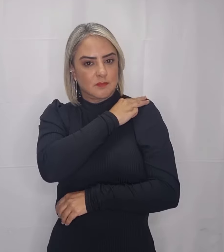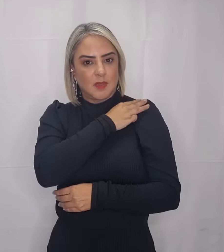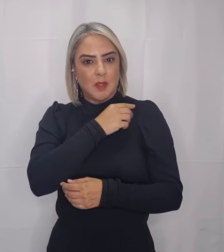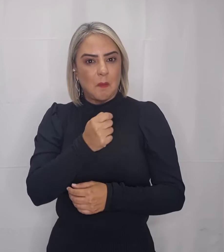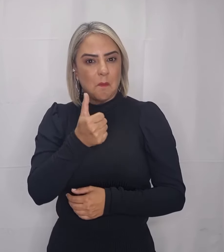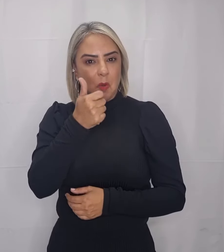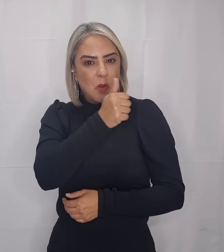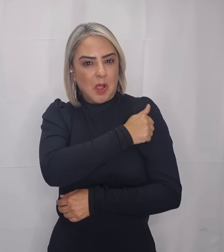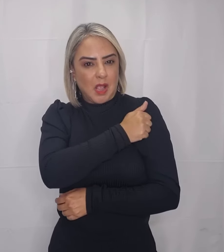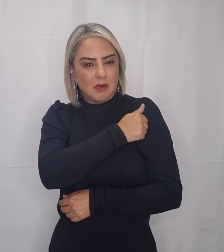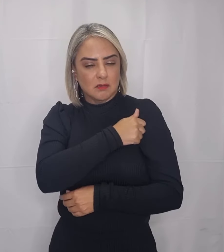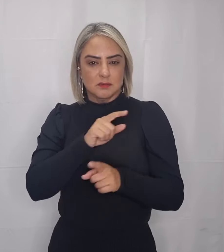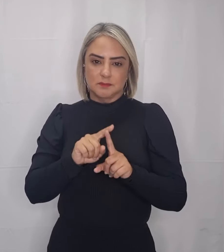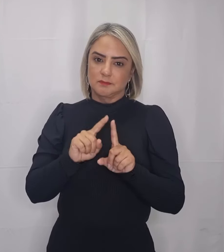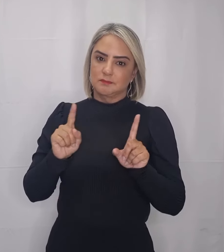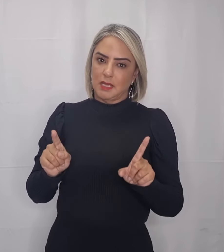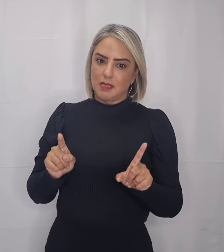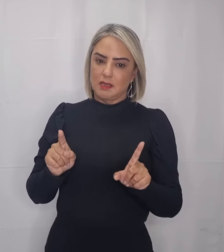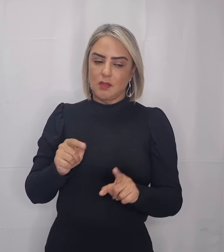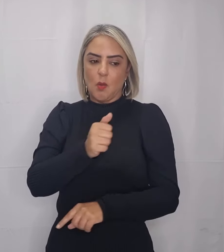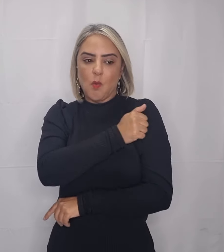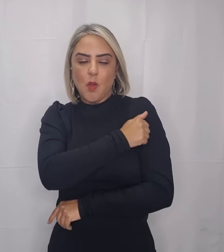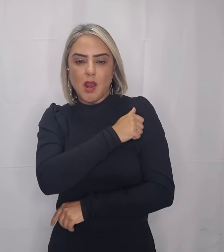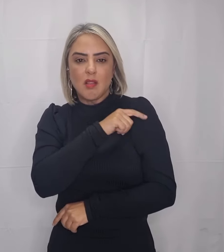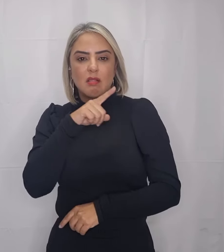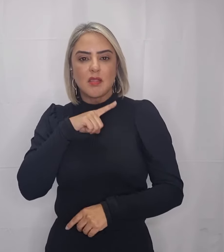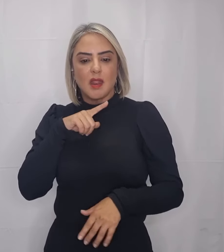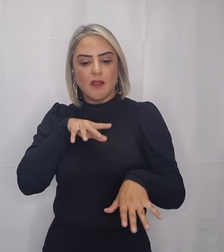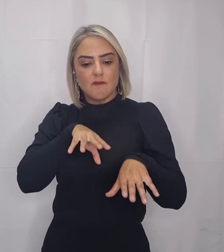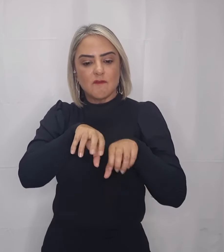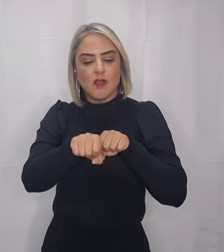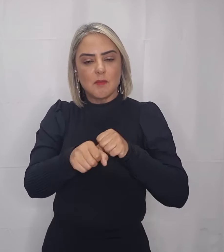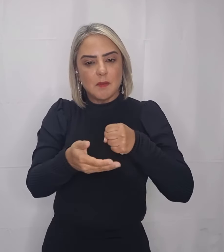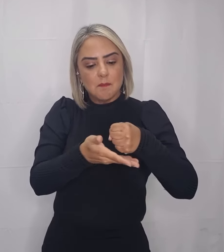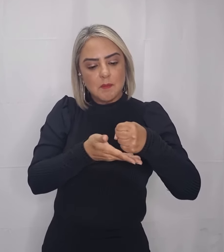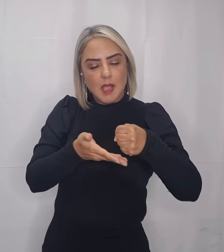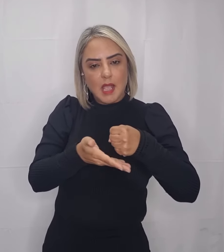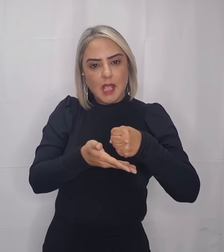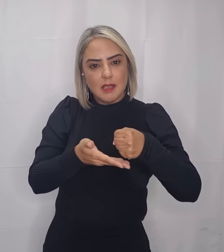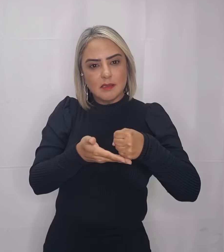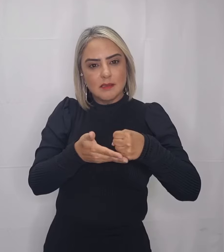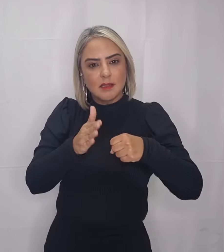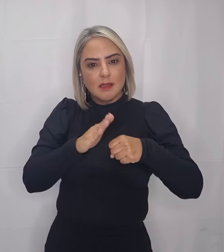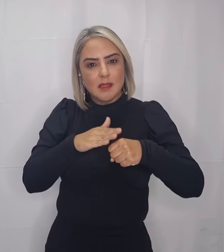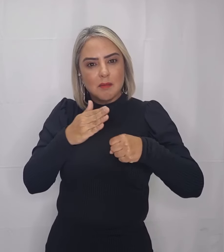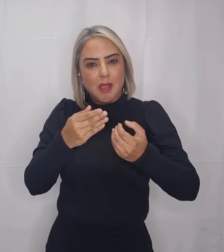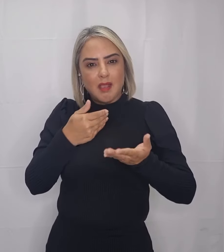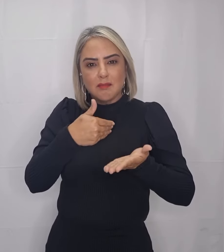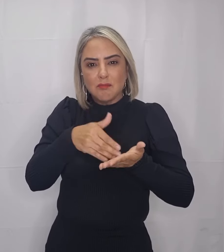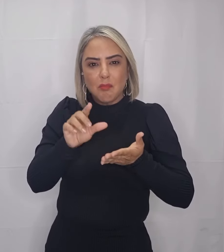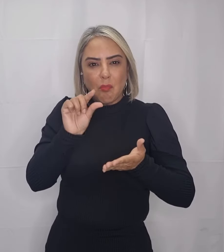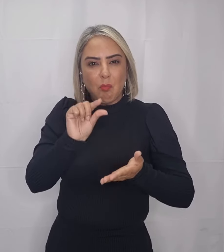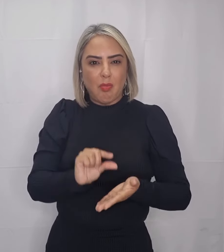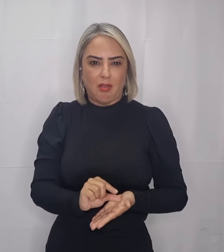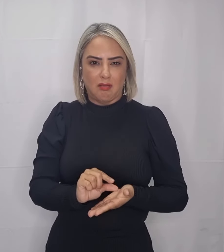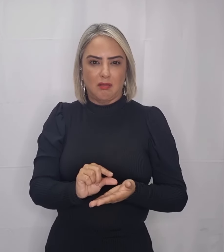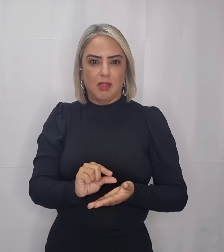No entanto, o aluno terá sua formação básica ainda mais esvaziada. Para se ter uma ideia,